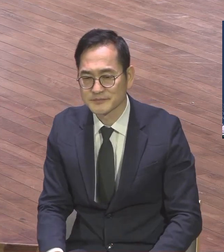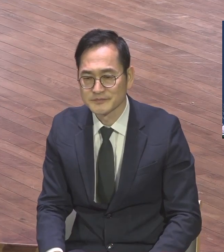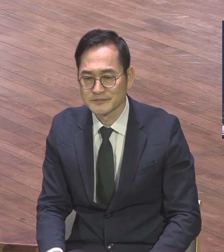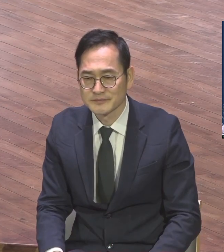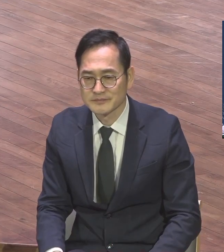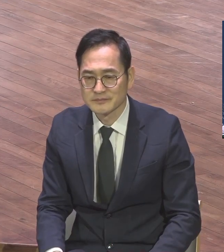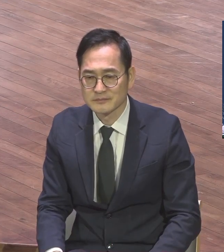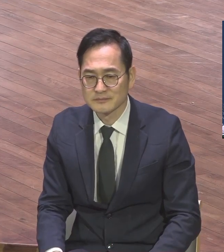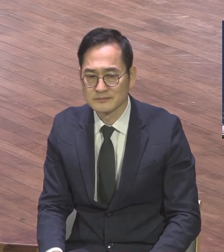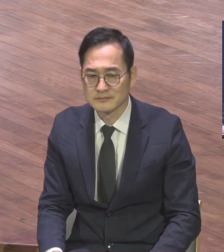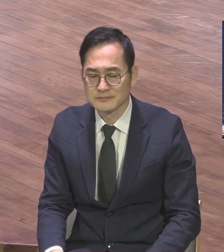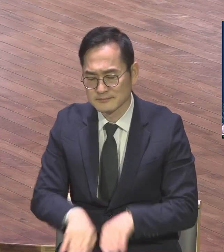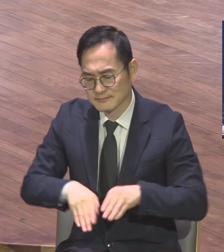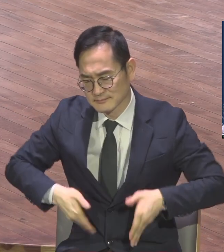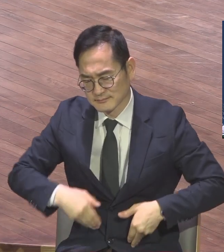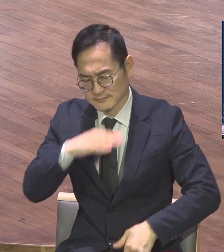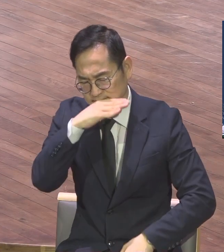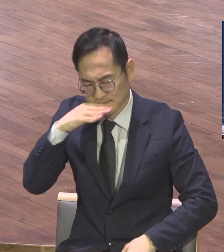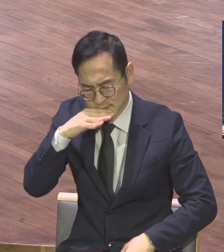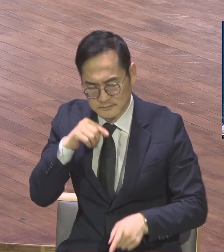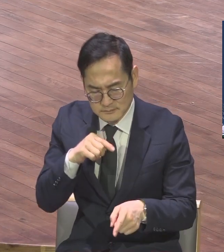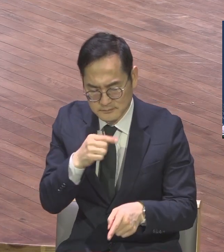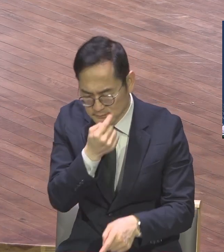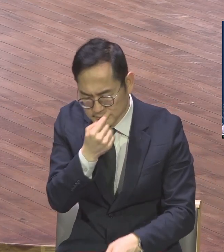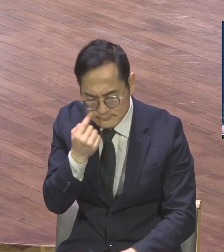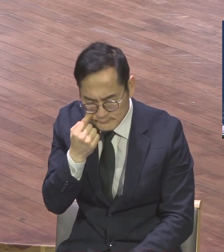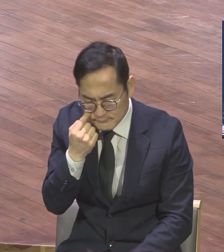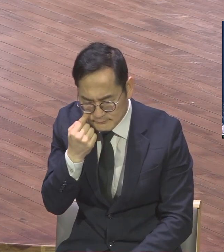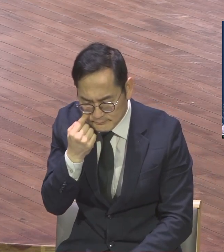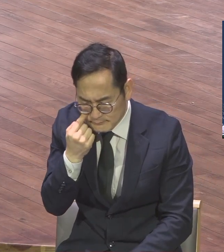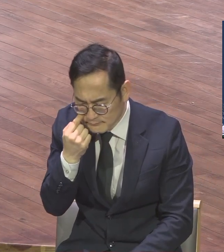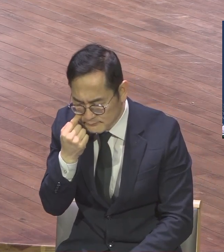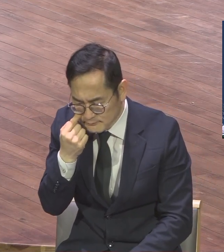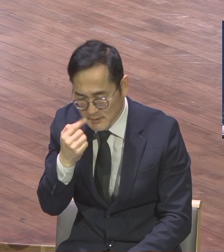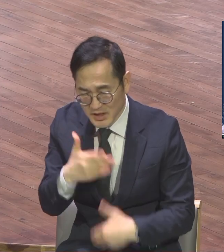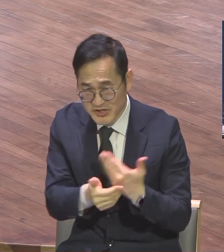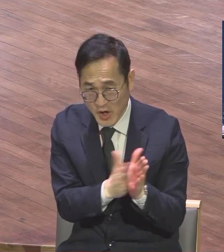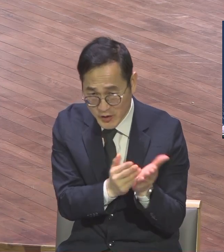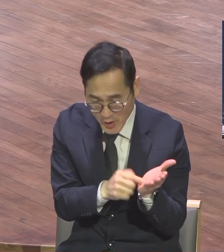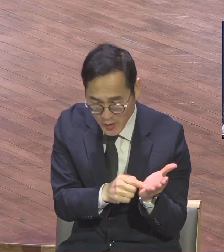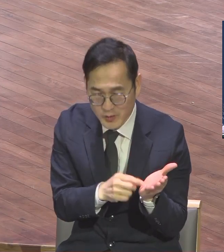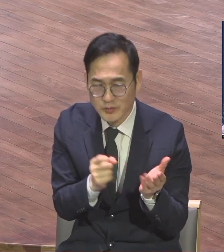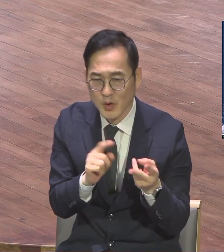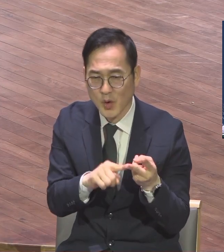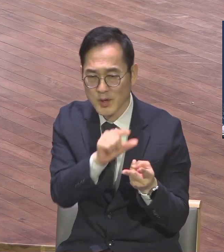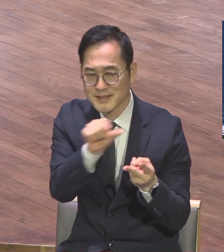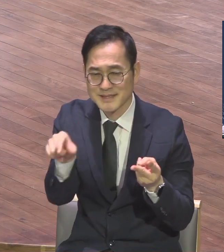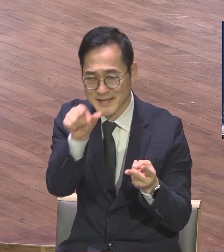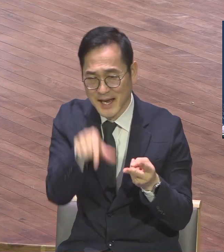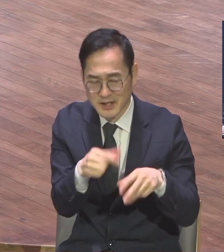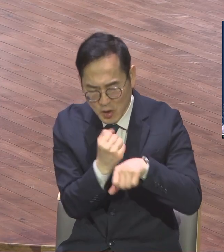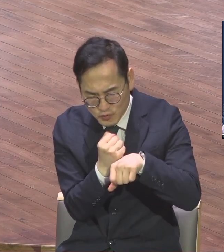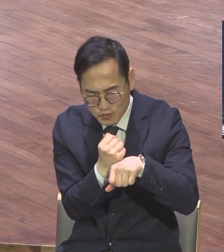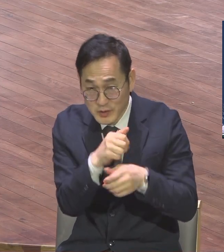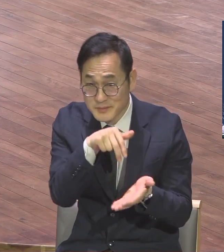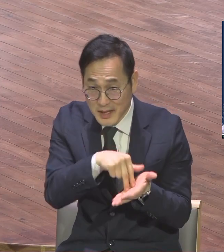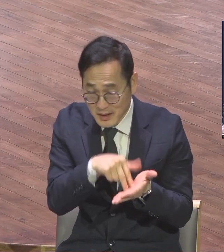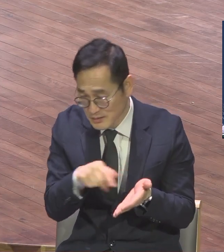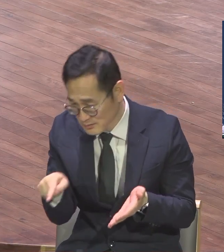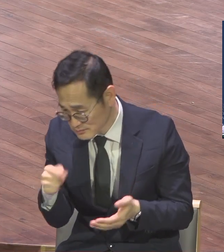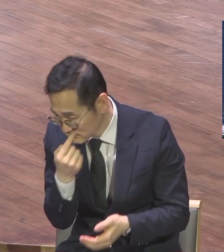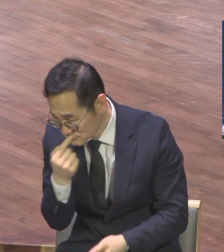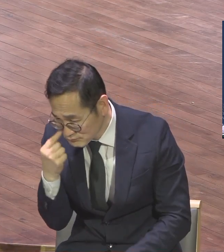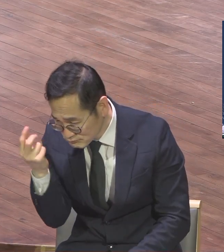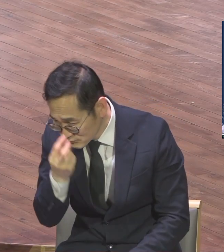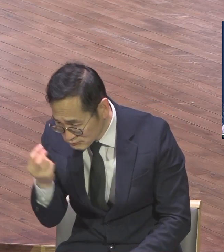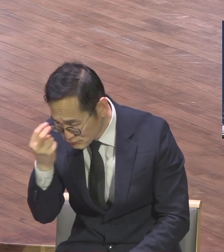번도 이론적으로, 논리적으로, 성경적으로, 신학적으로 다락방을 이단이라고 규정할 수